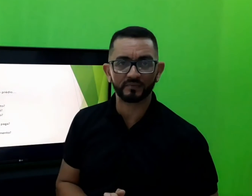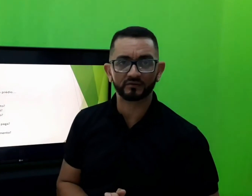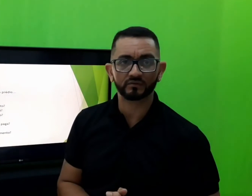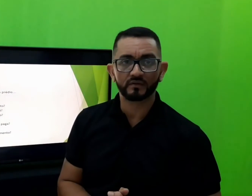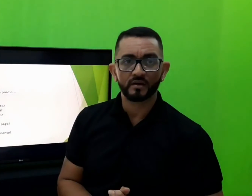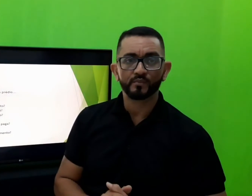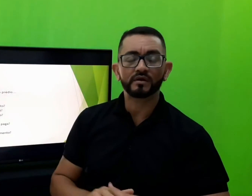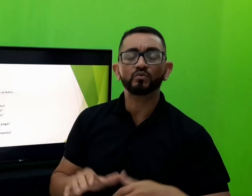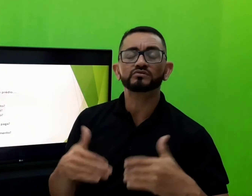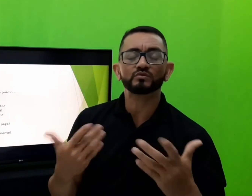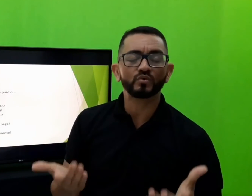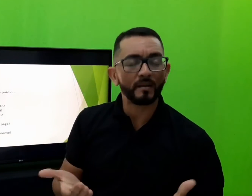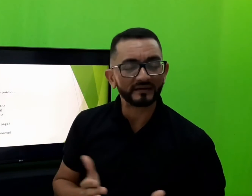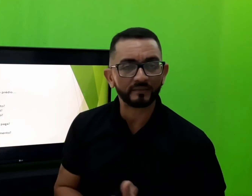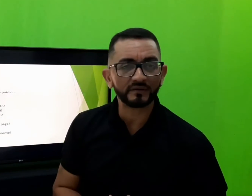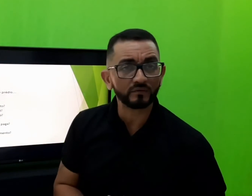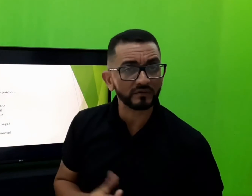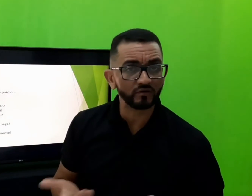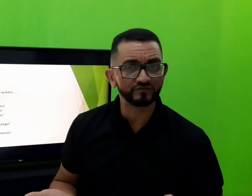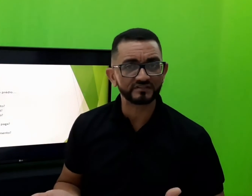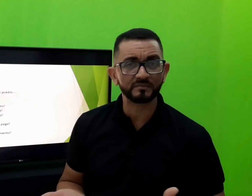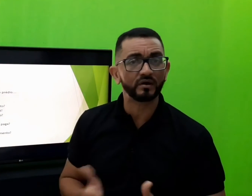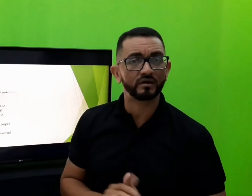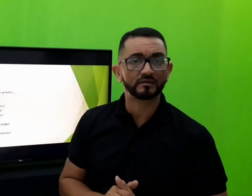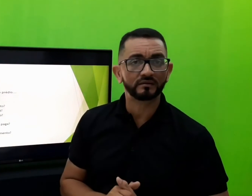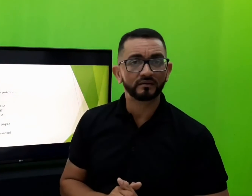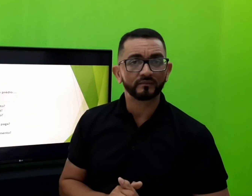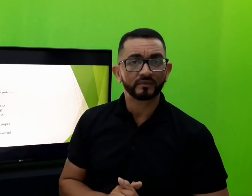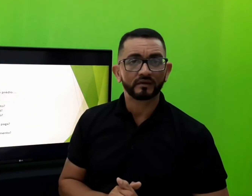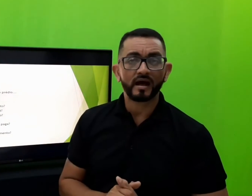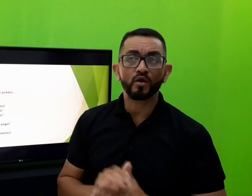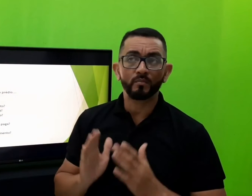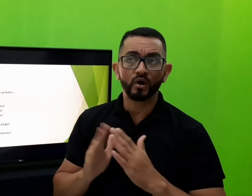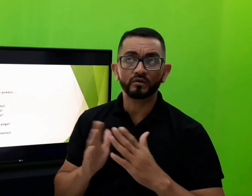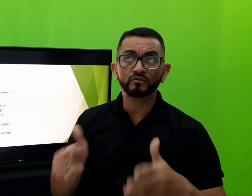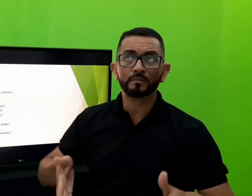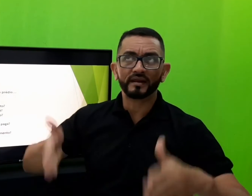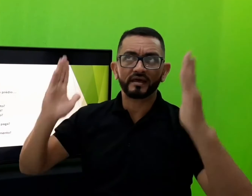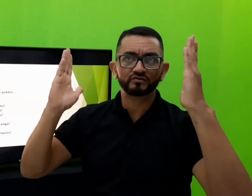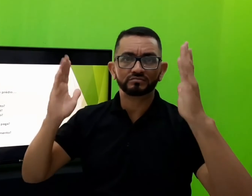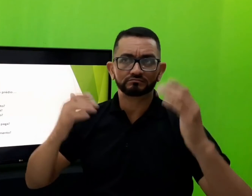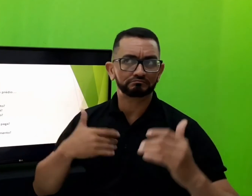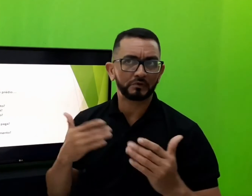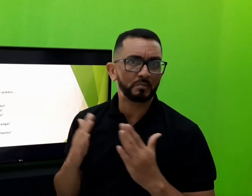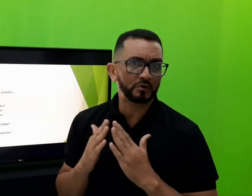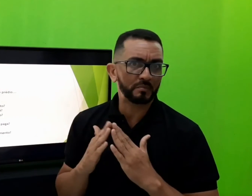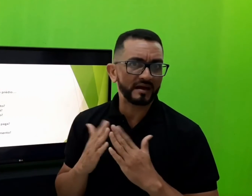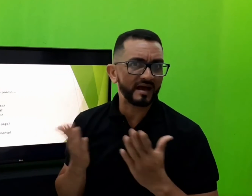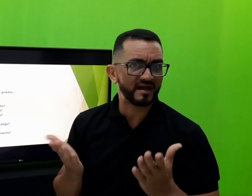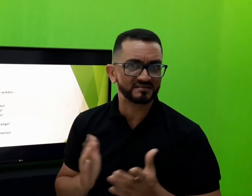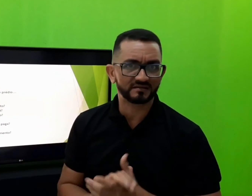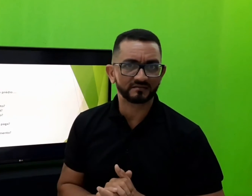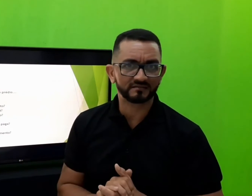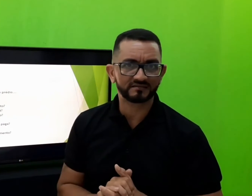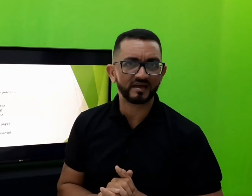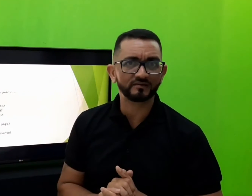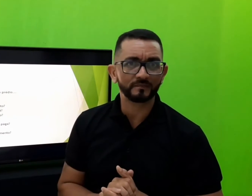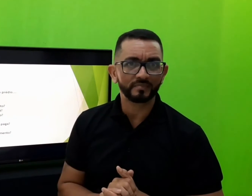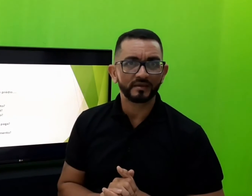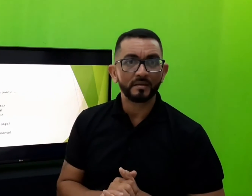apartamento, porque o apartamento é o lugar onde você mora. Eu moro num prédio, eu moro numa casa, certo?